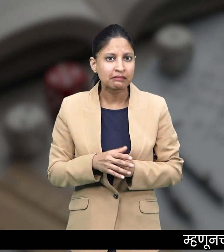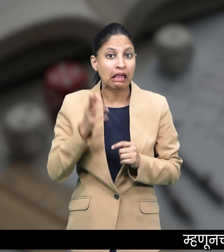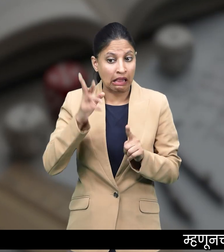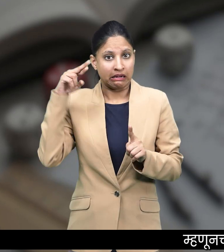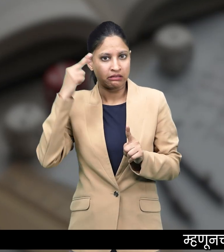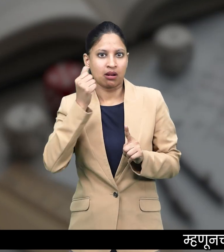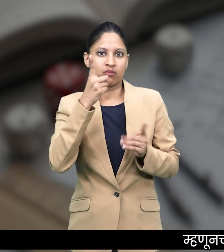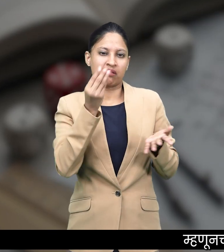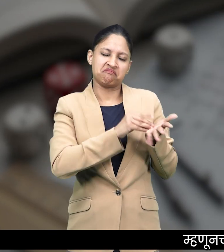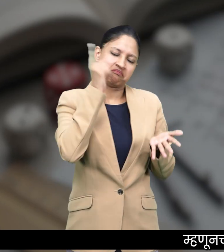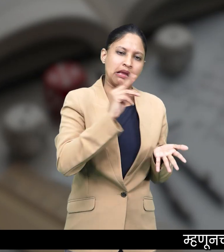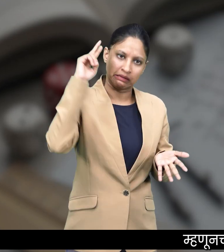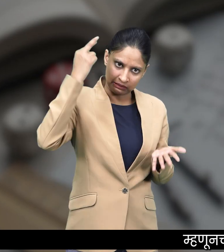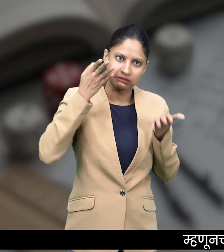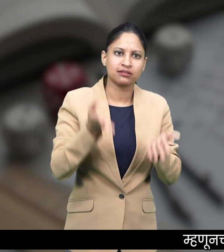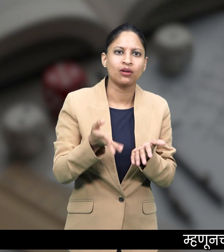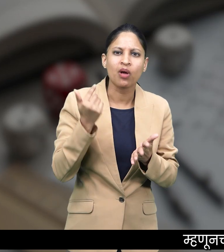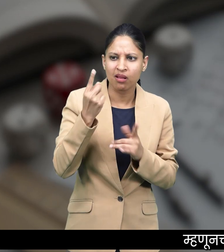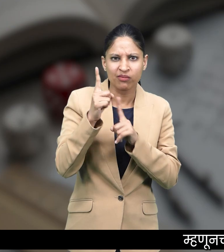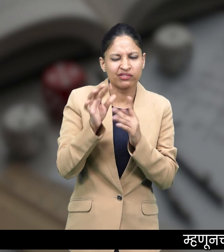म्हणूनच 1 खरोखरच अद्वितीय आहे.